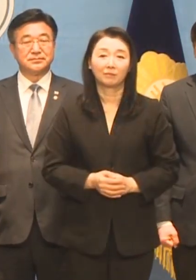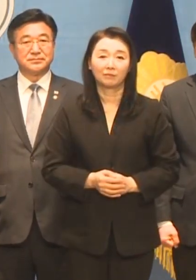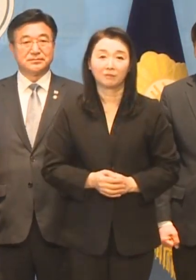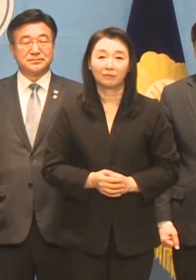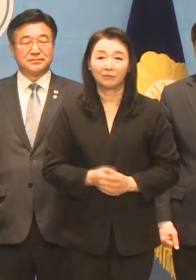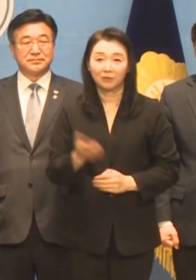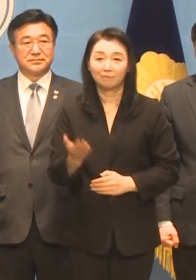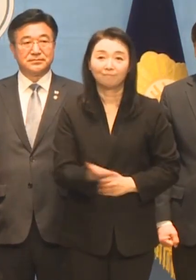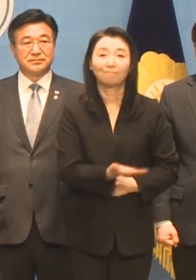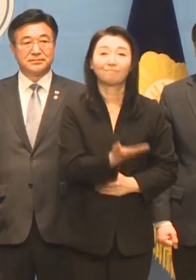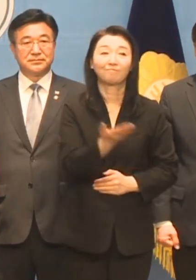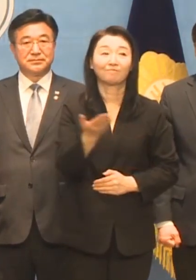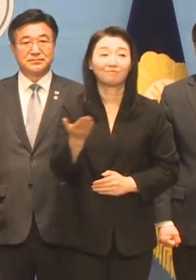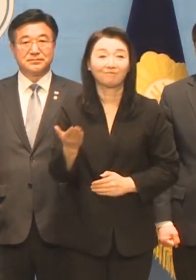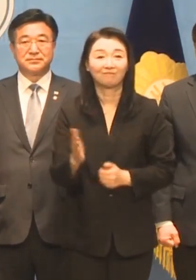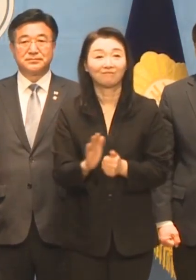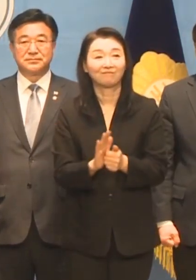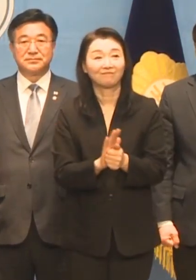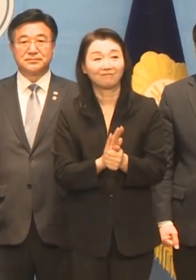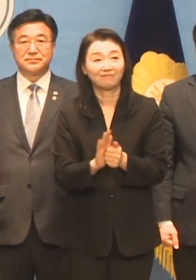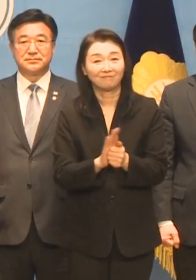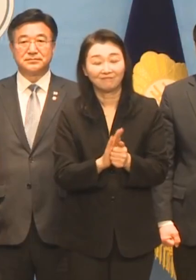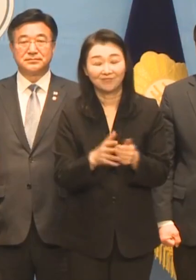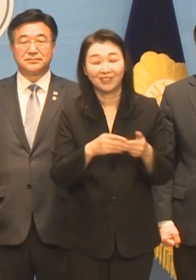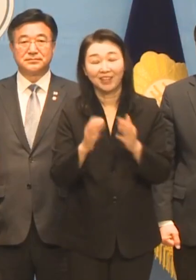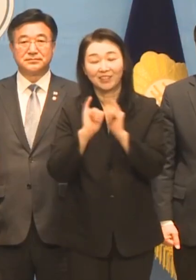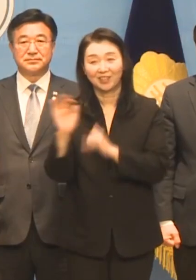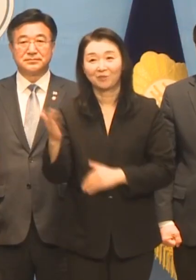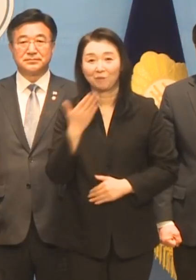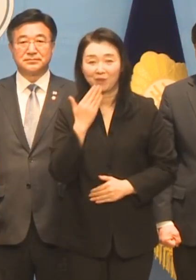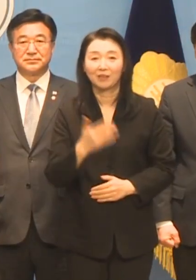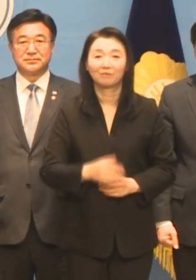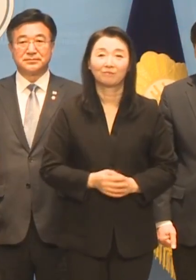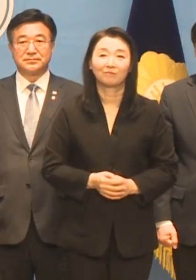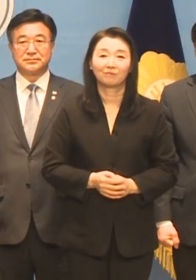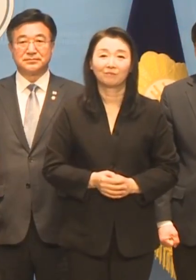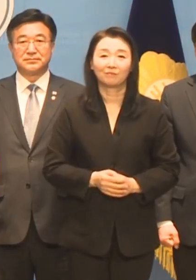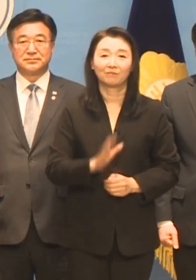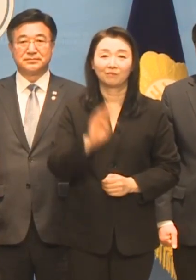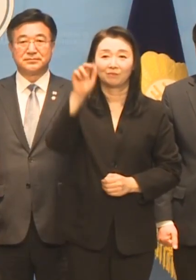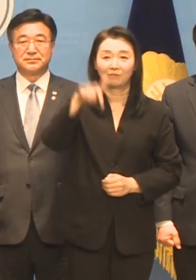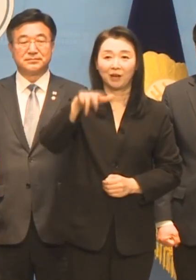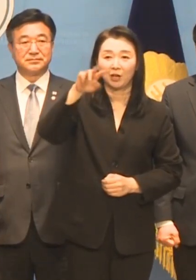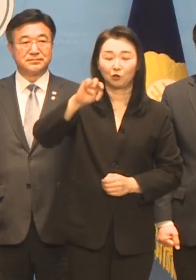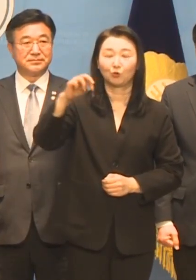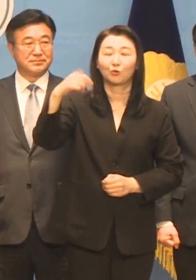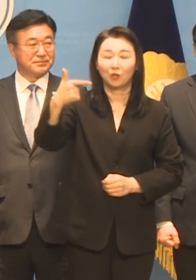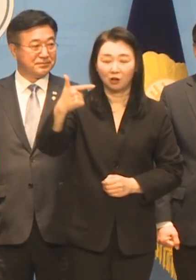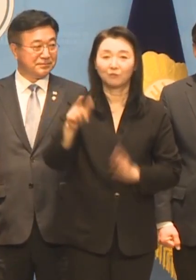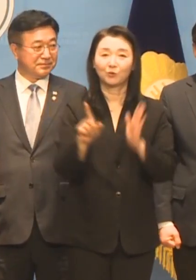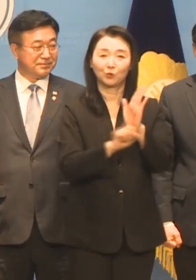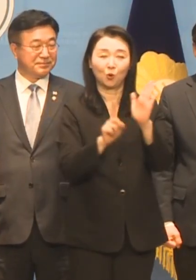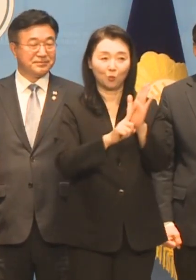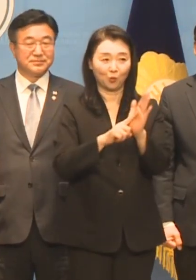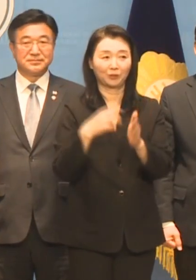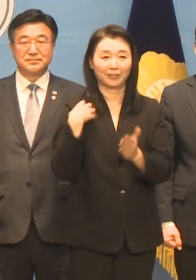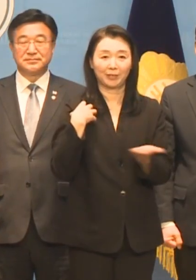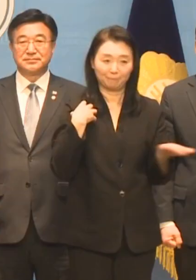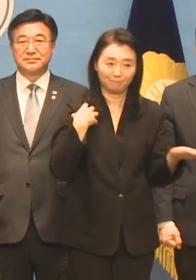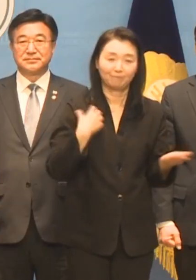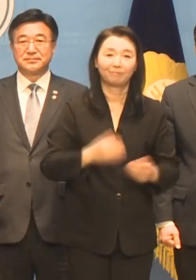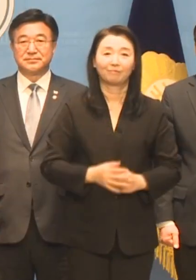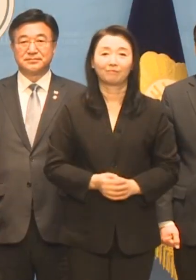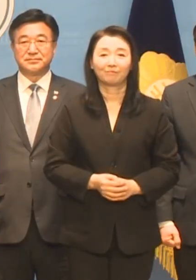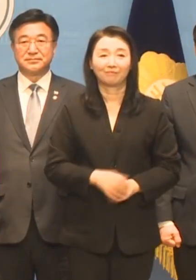여러분들의 친절한 안내자가 될 것입니다. 박수현 공보단장이십니다.